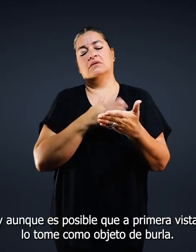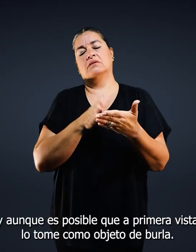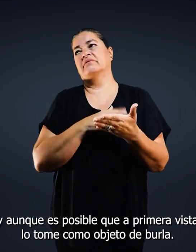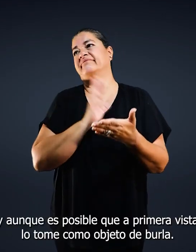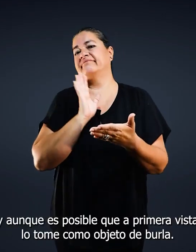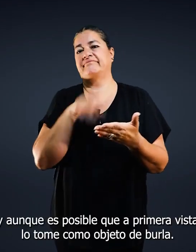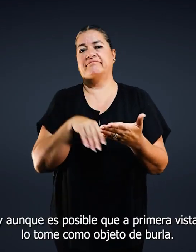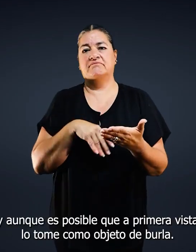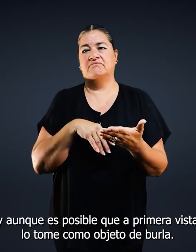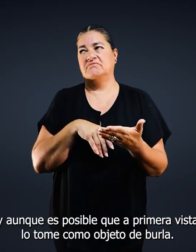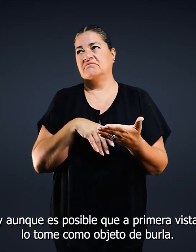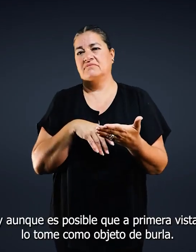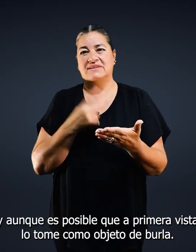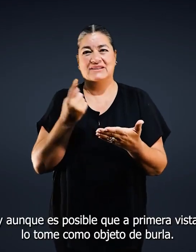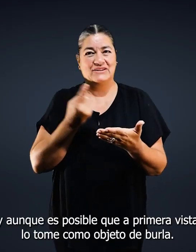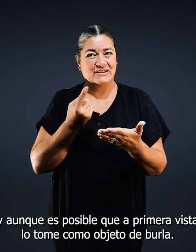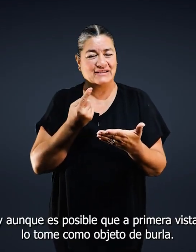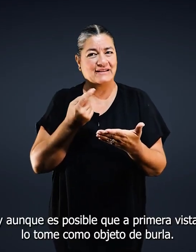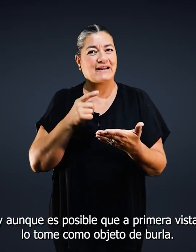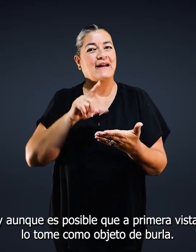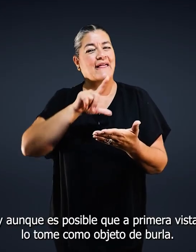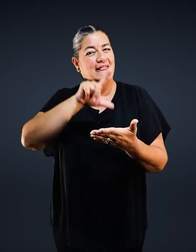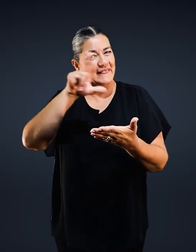Y aunque es posible que a primera vista lo tome como objeto de burla,